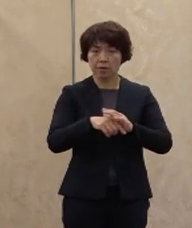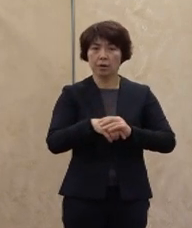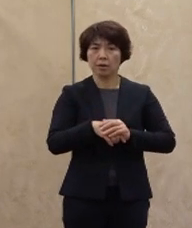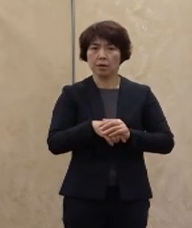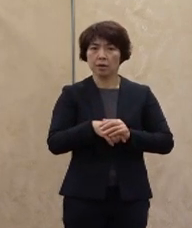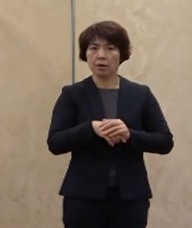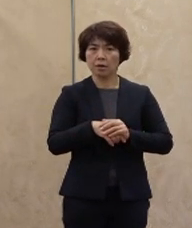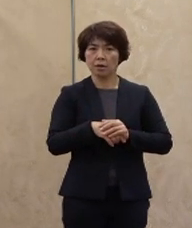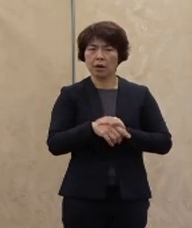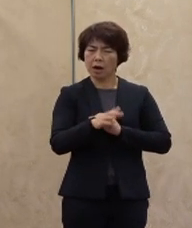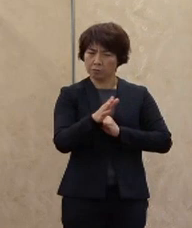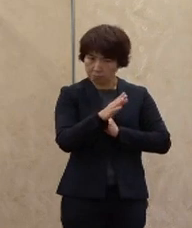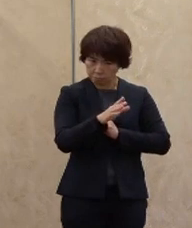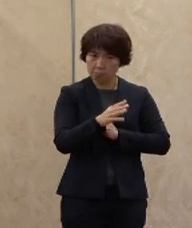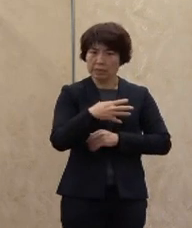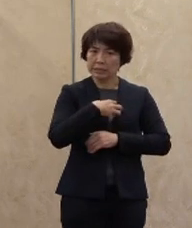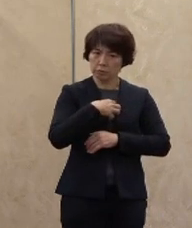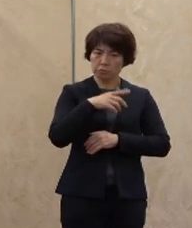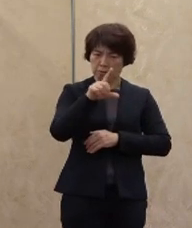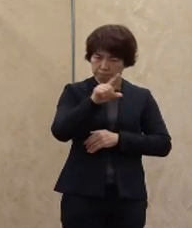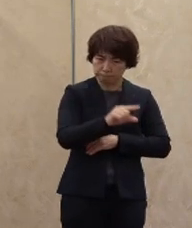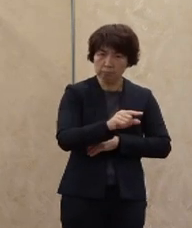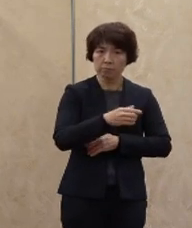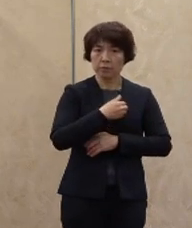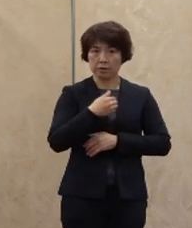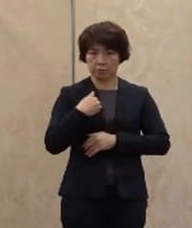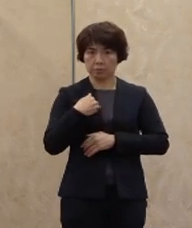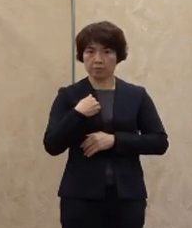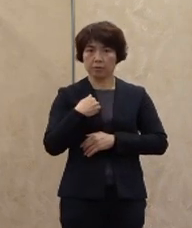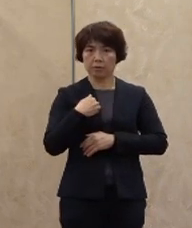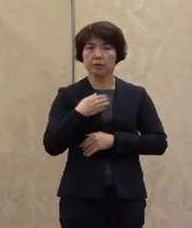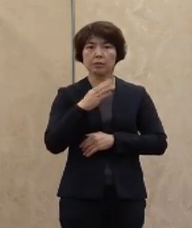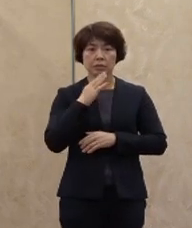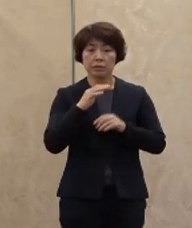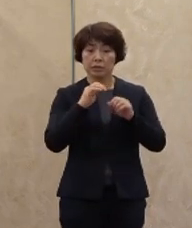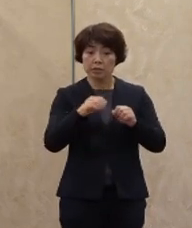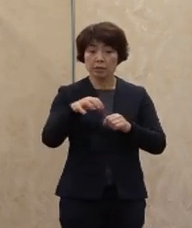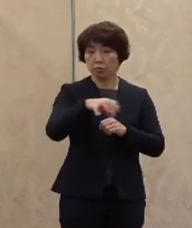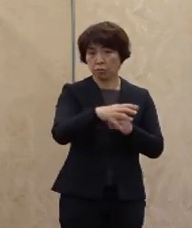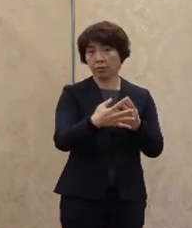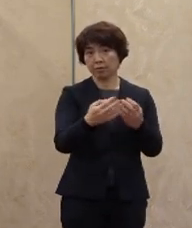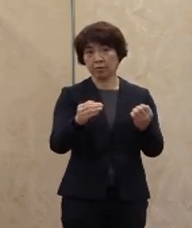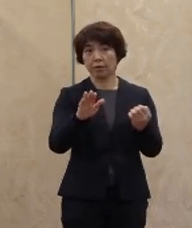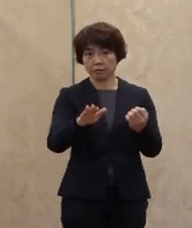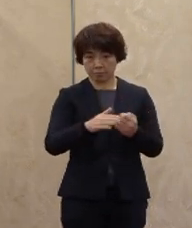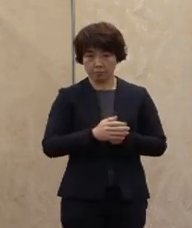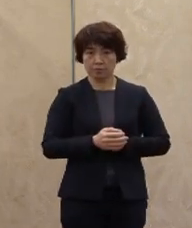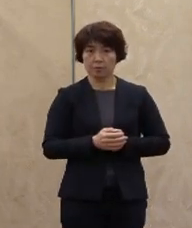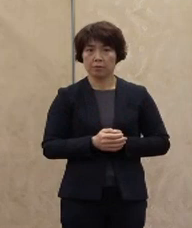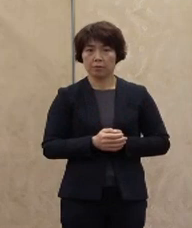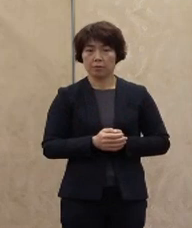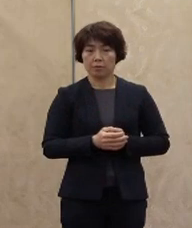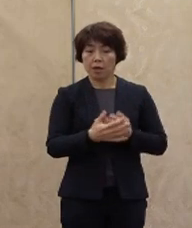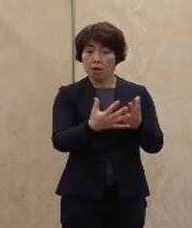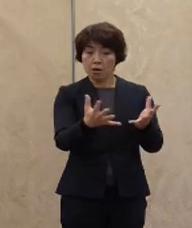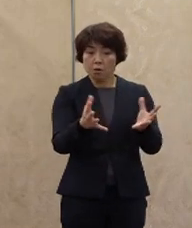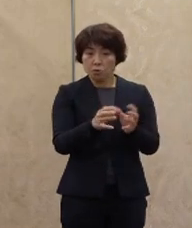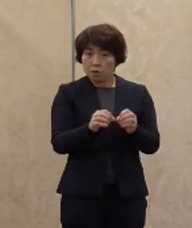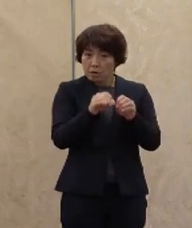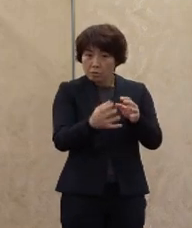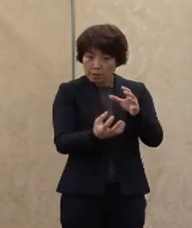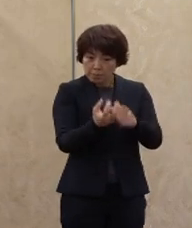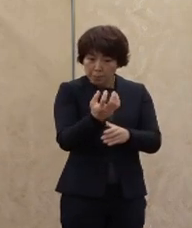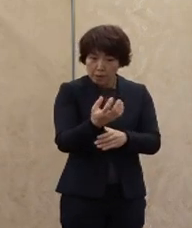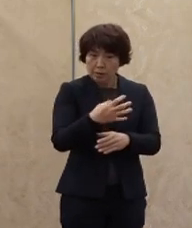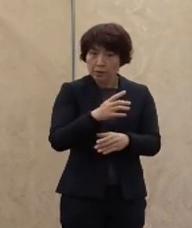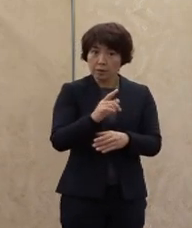僕はそれは一定リスクは抑えれるんじゃないかと。現にそうやってくれてる病院がたくさんあるわけなので、ただそのクラスター発生するんじゃないか。それ